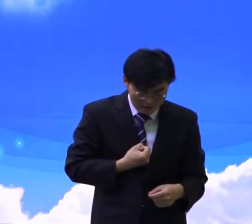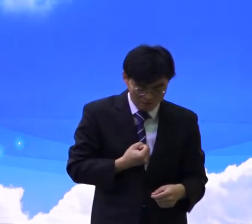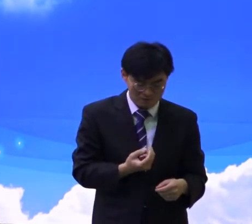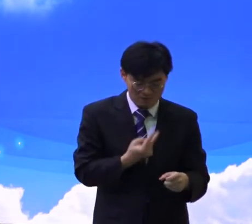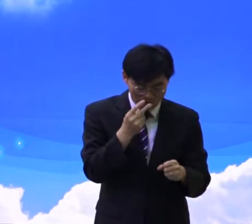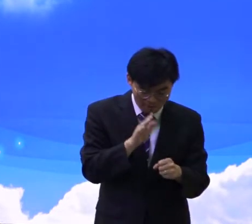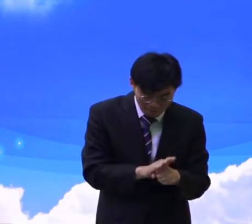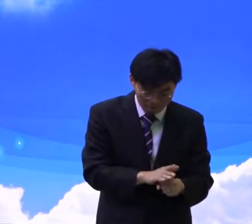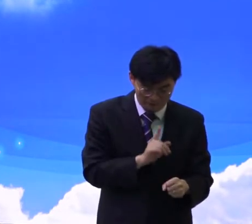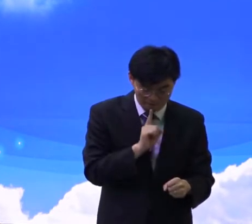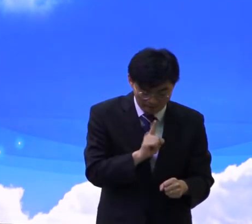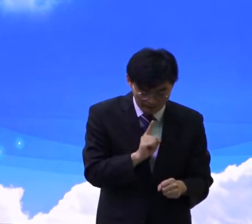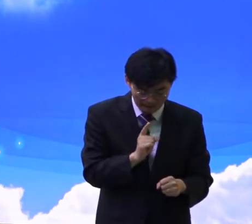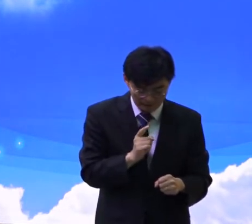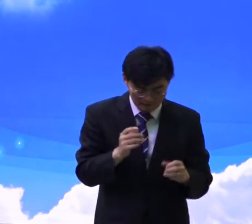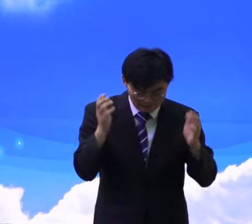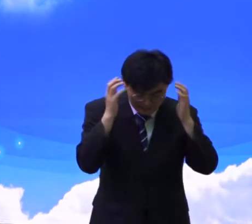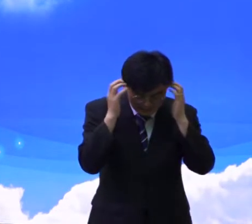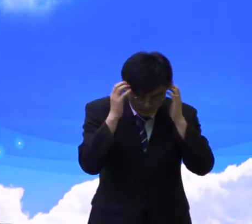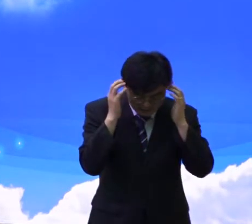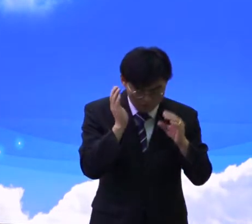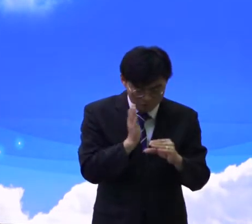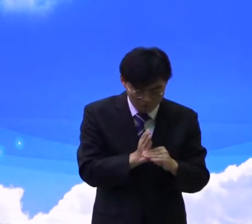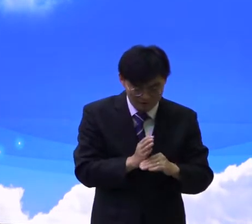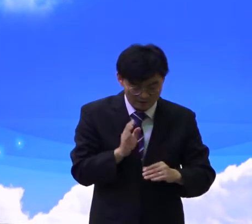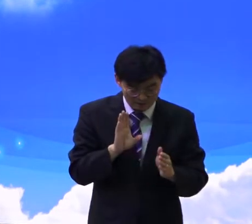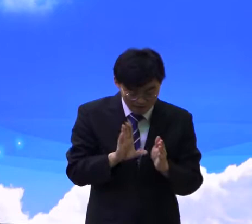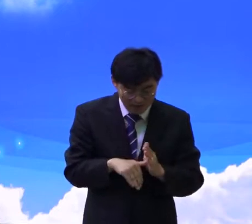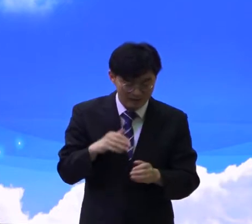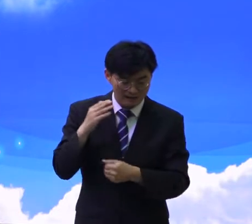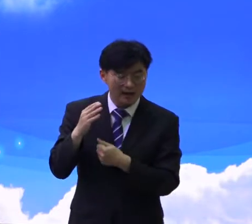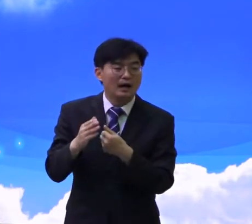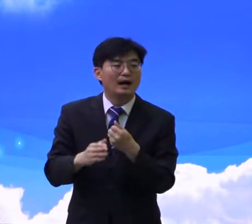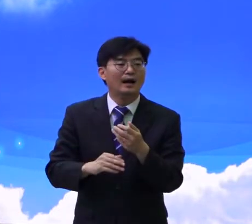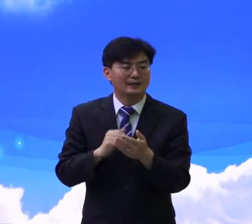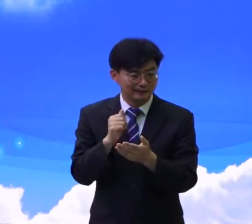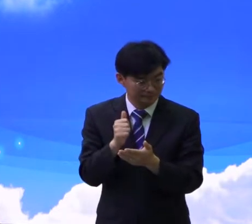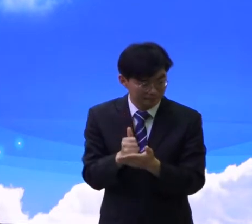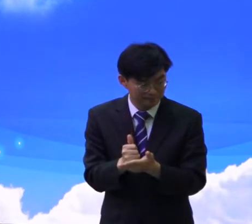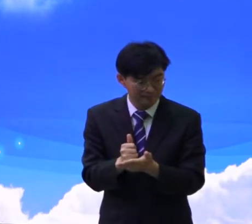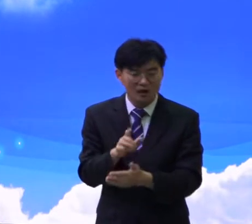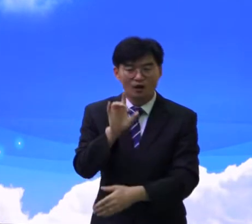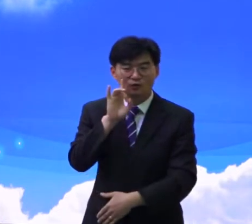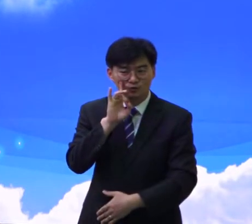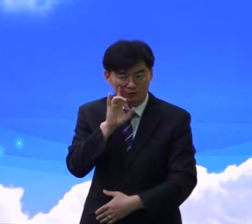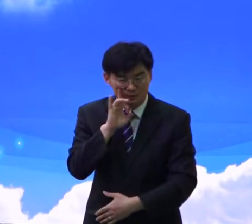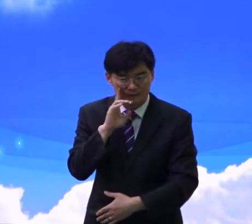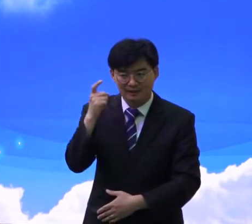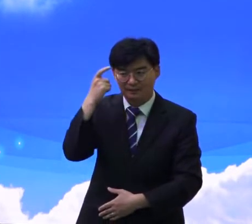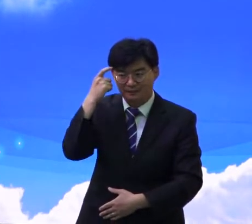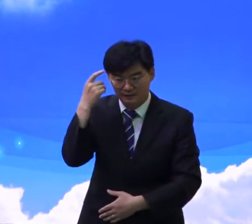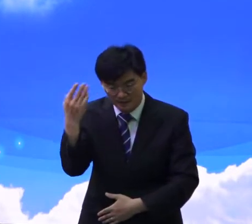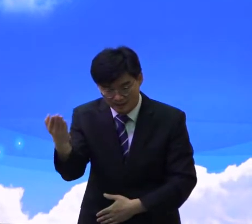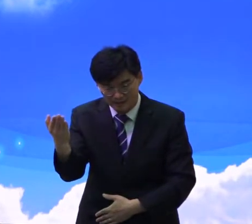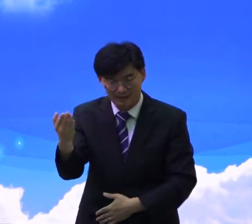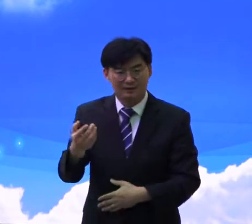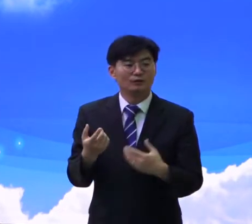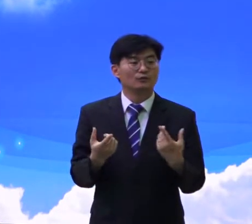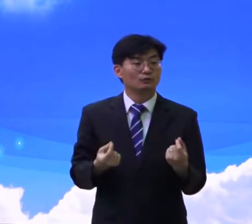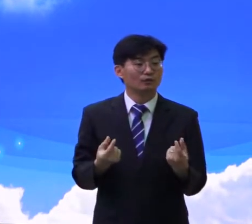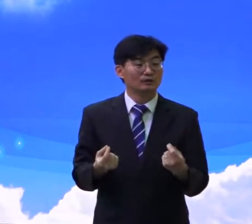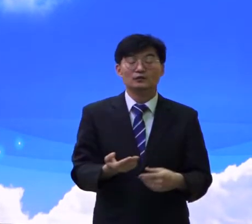됩니다. 하나님께 나아가서 여러분의 고통의 현실을 하나님께 토로하고 하나님께 질문하십시오. 그리고